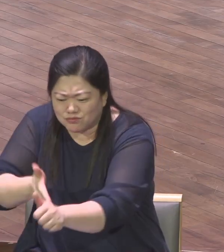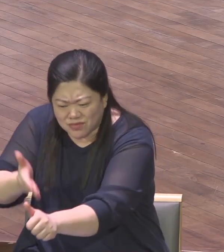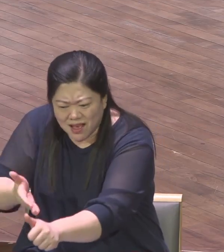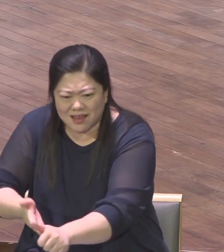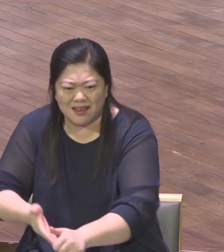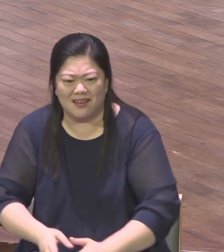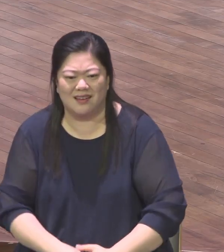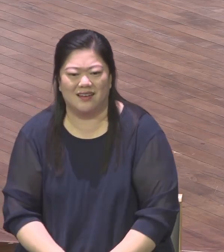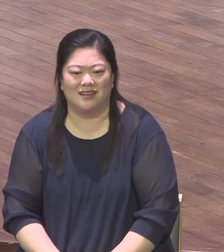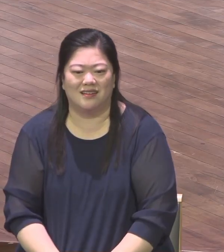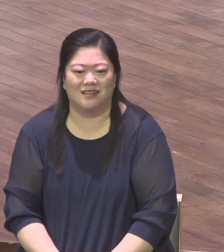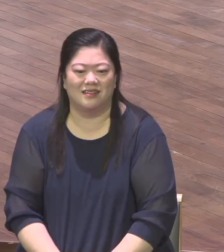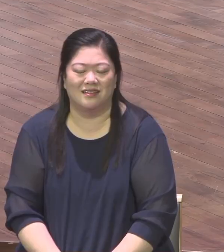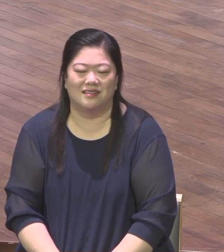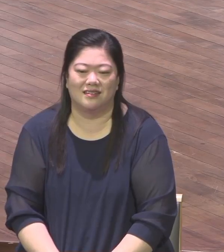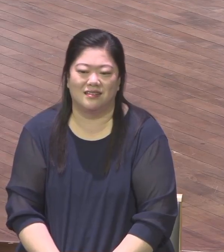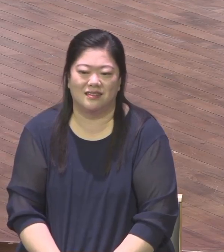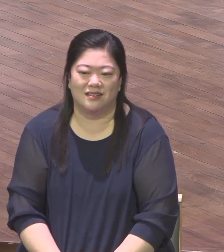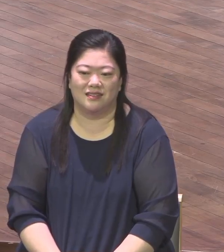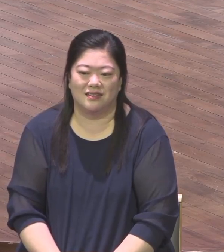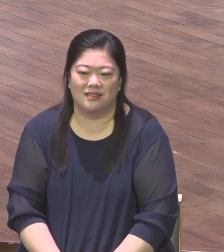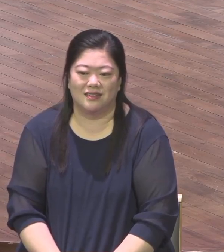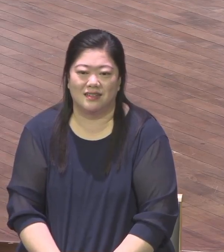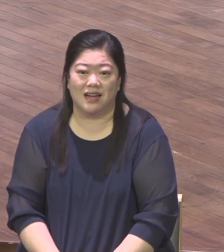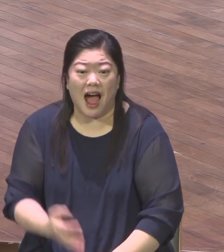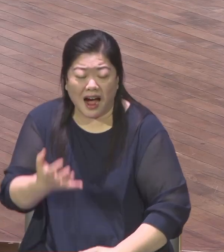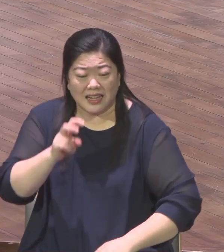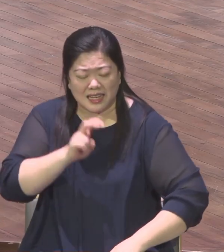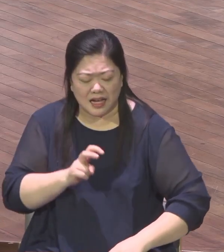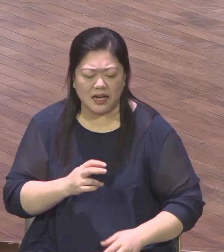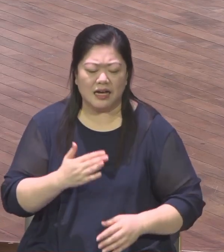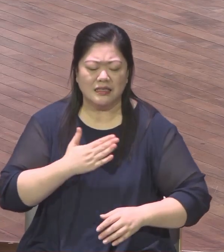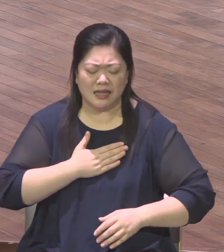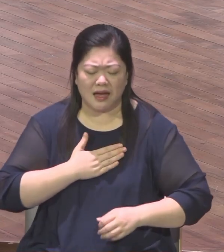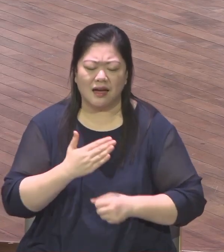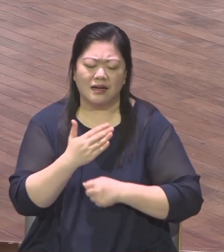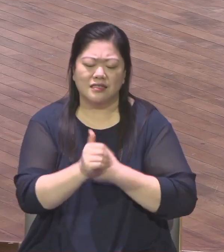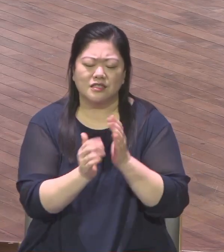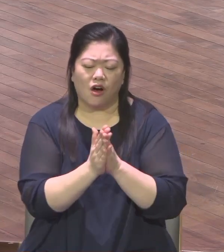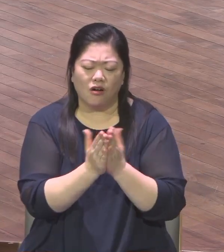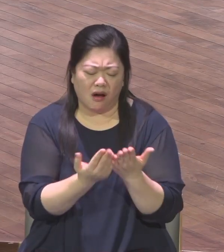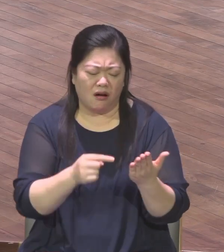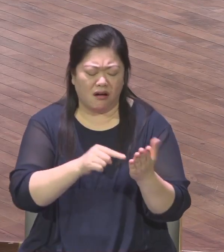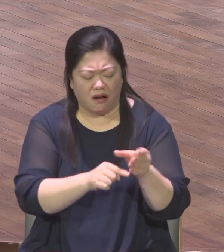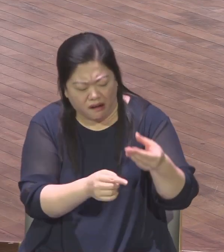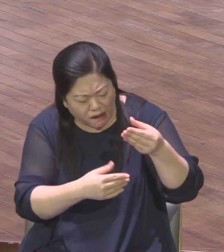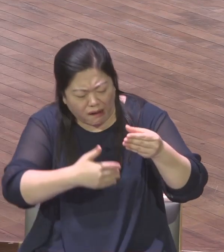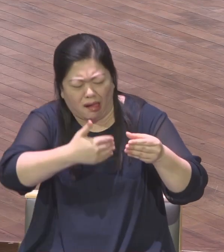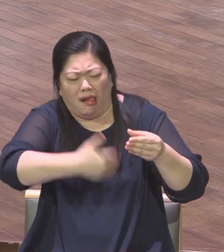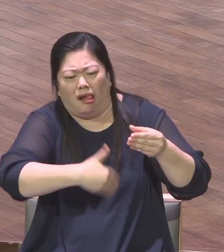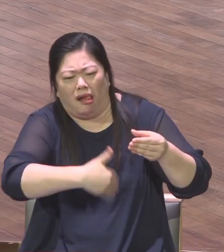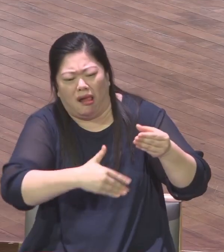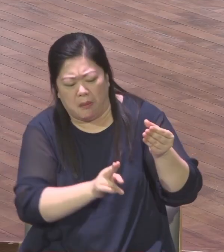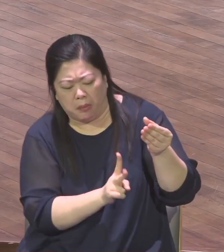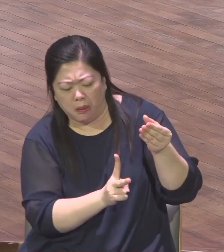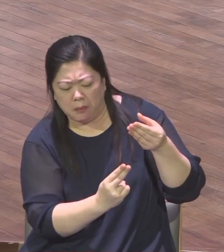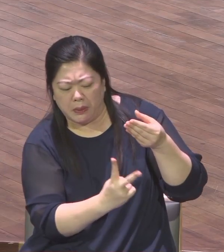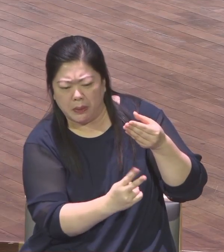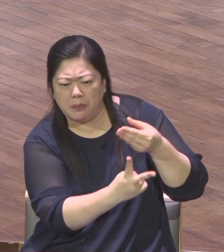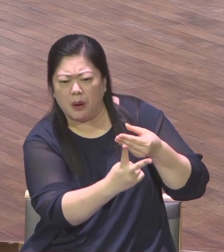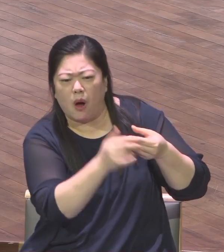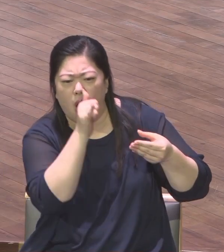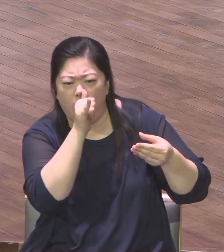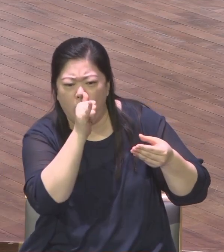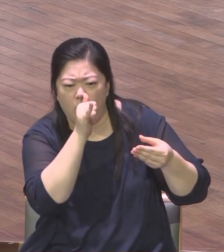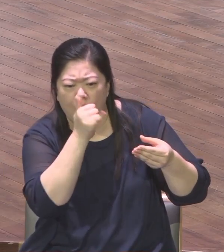그래 어려서부터 말씀. 나의 사랑하는 잭비로 헤어졌잖아. 어머니가 성경 읽으면서 읽는